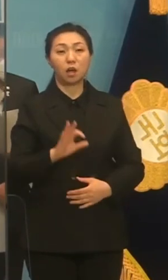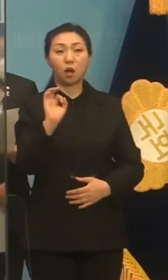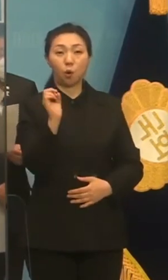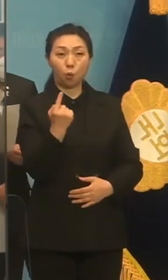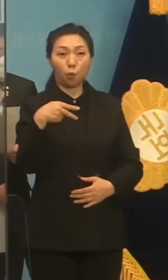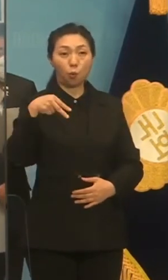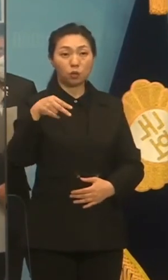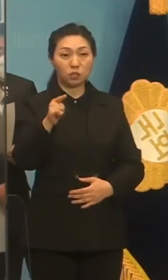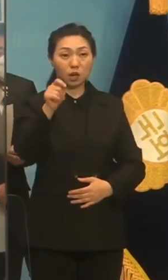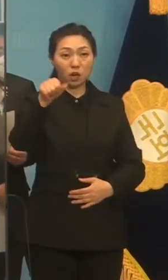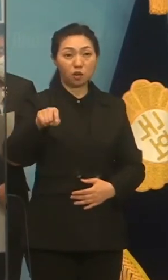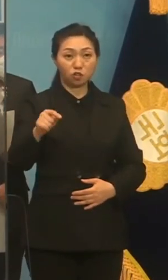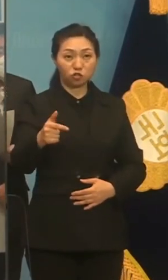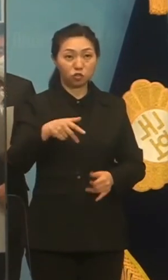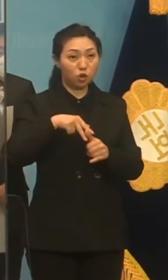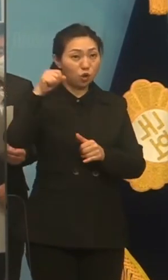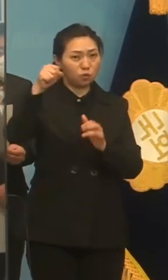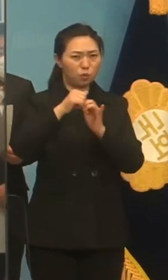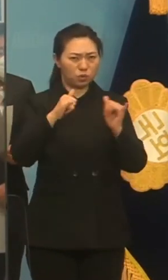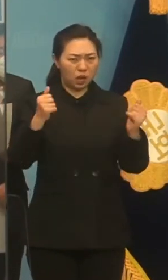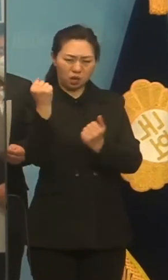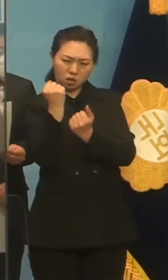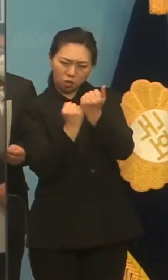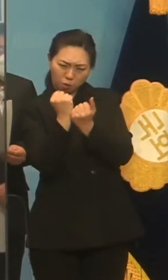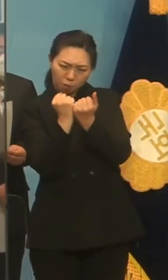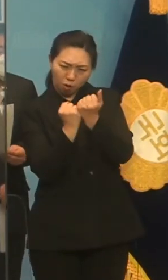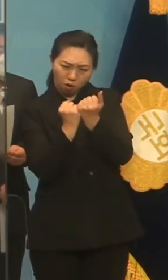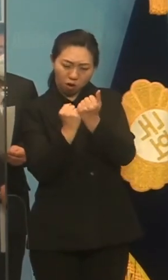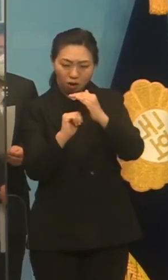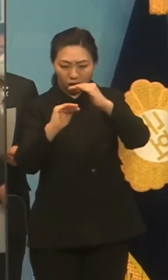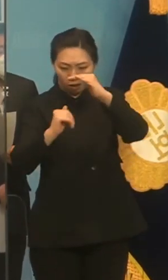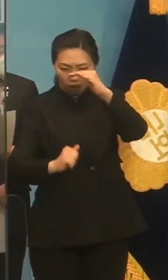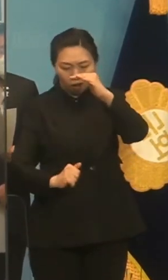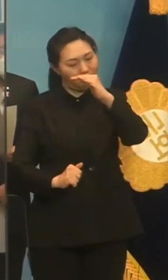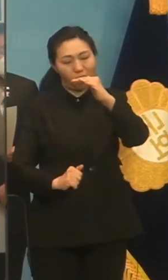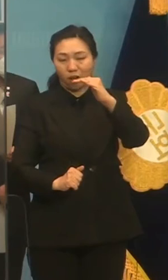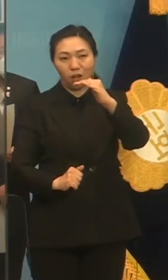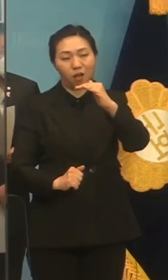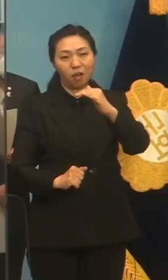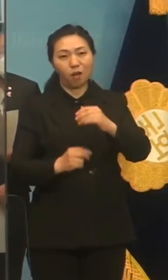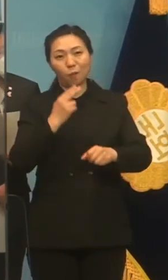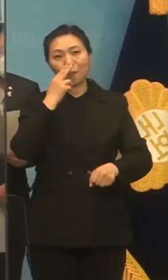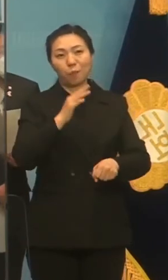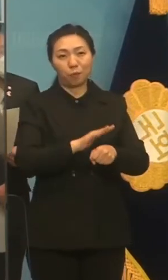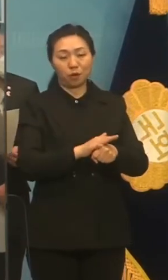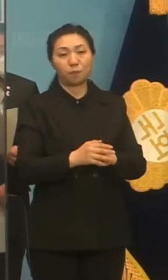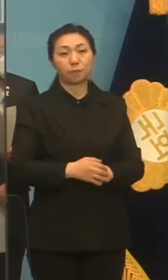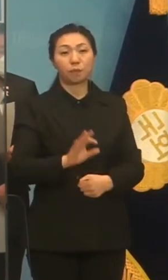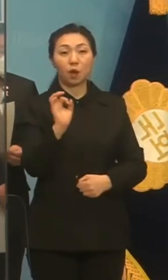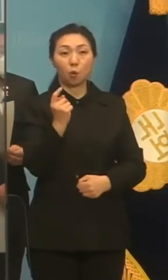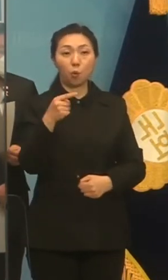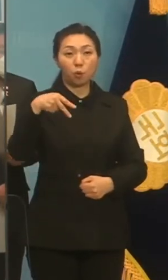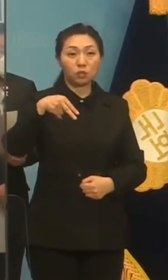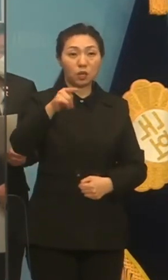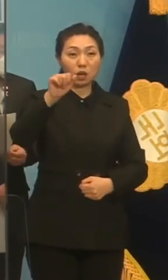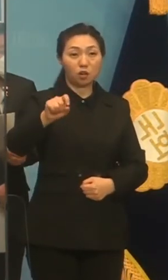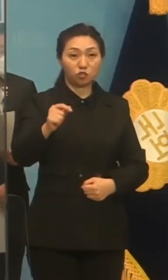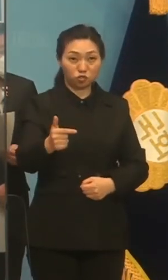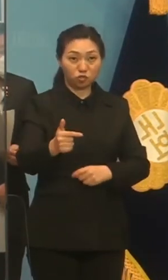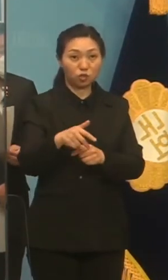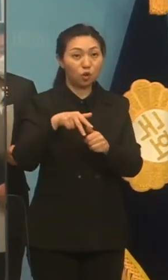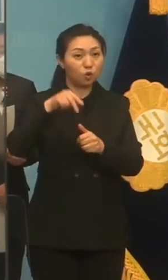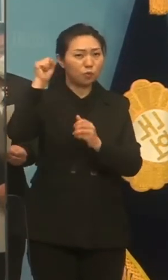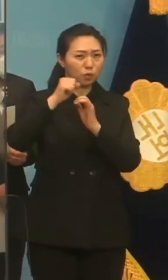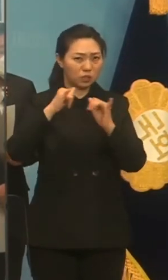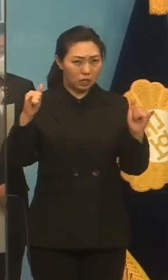호머의 해명이 점이다 하게 입니다 우선 후보는 외국군 땅 땐 부부